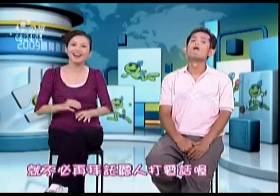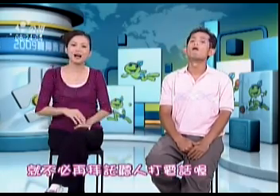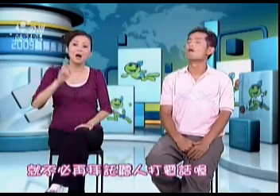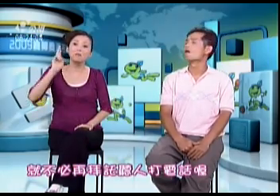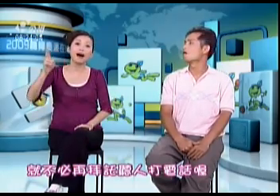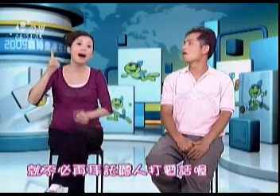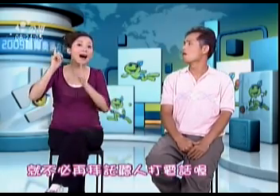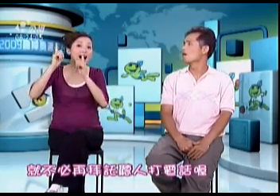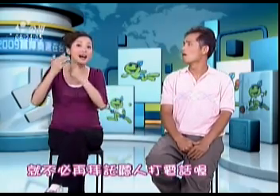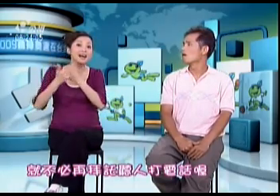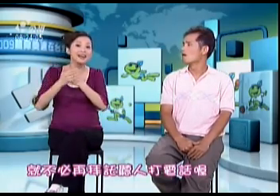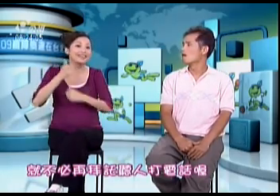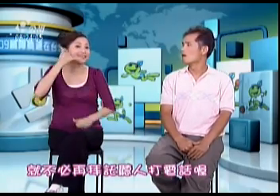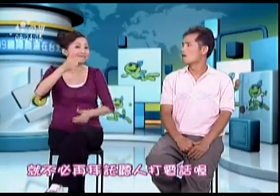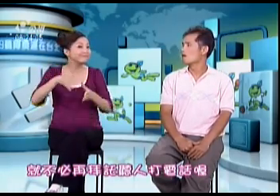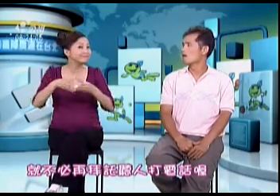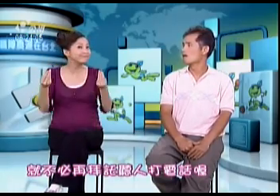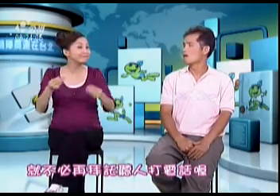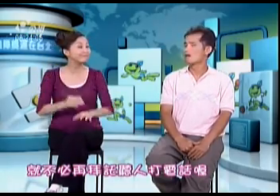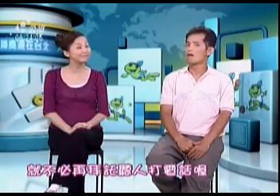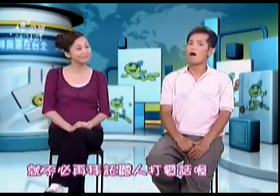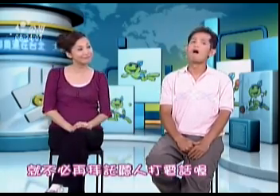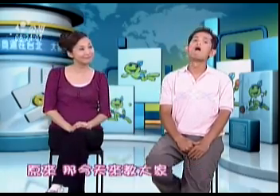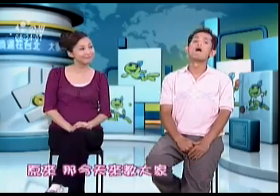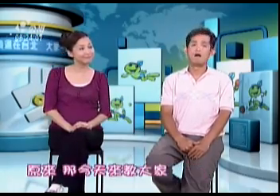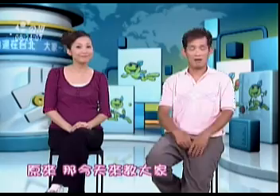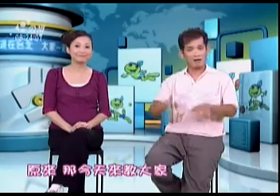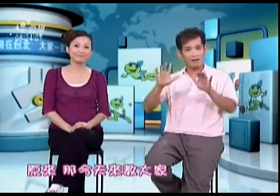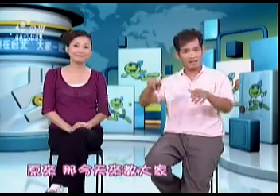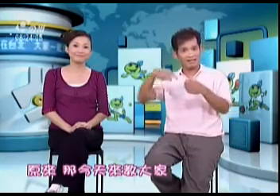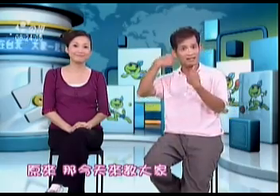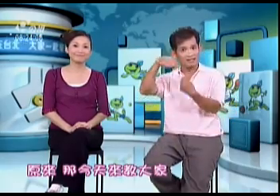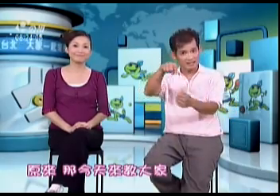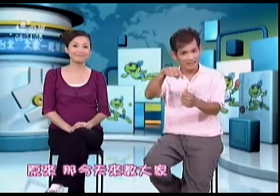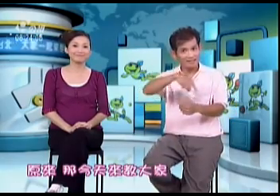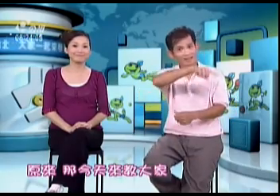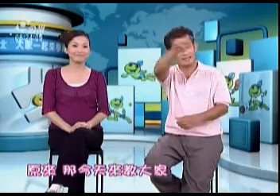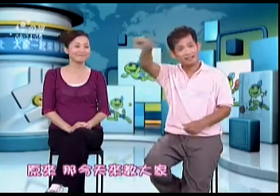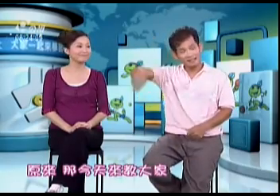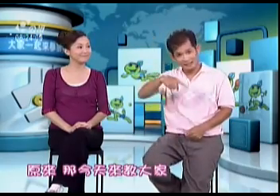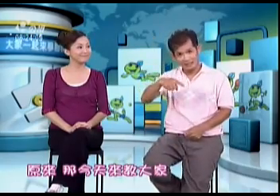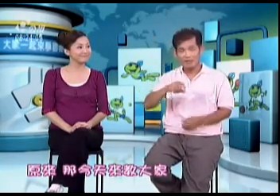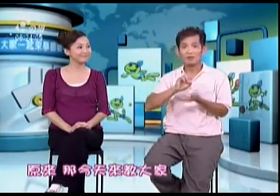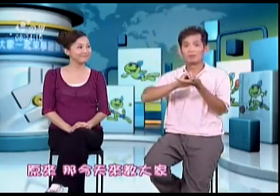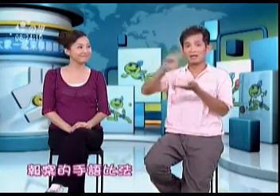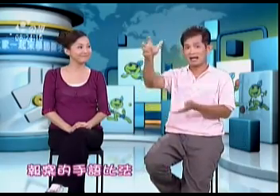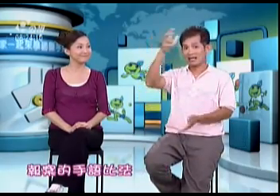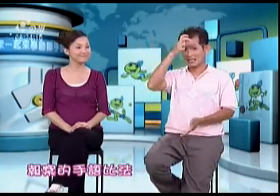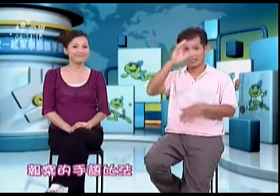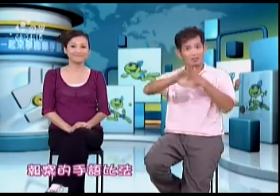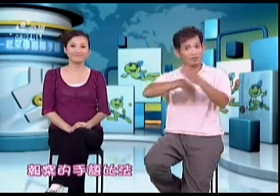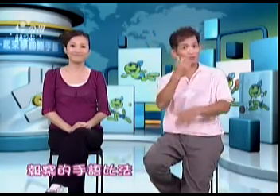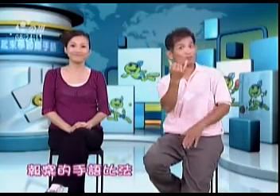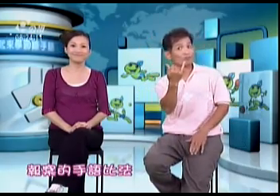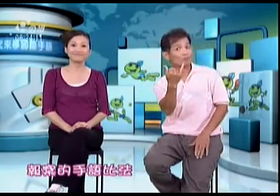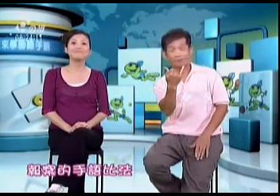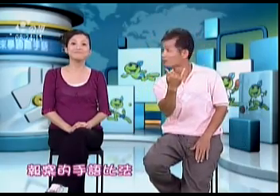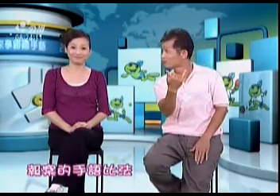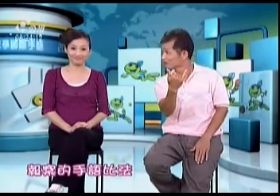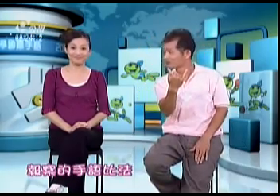托听人打电话哦。 原来，那今天来教大家报案的手语笔法。